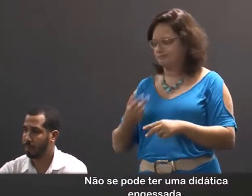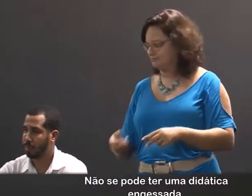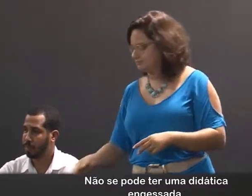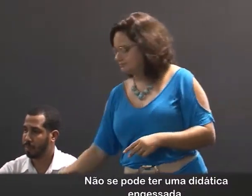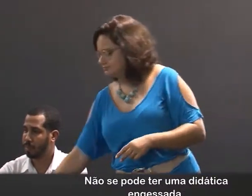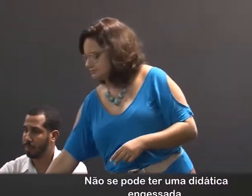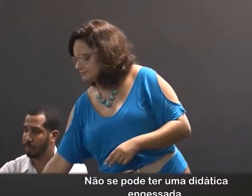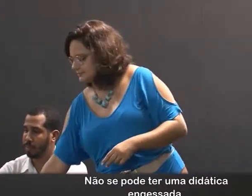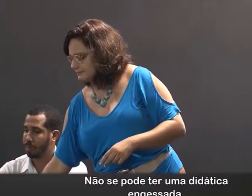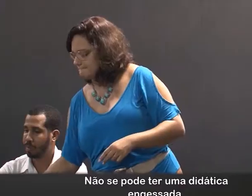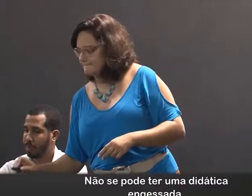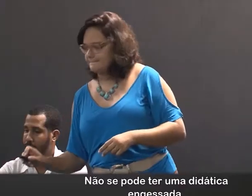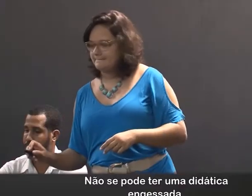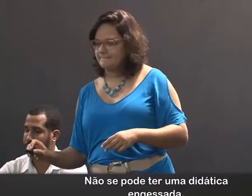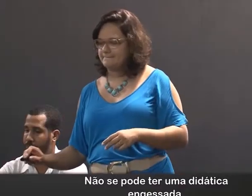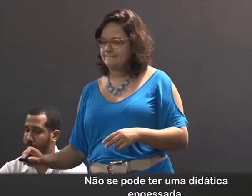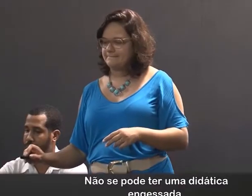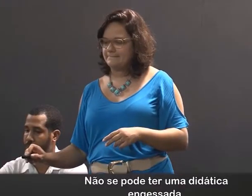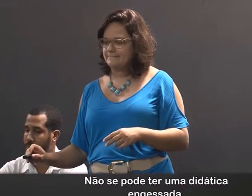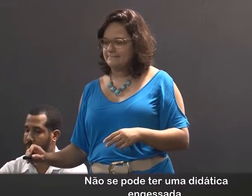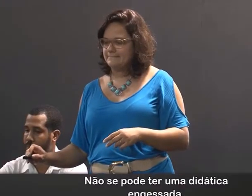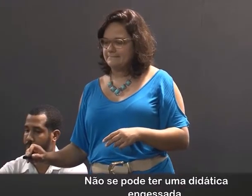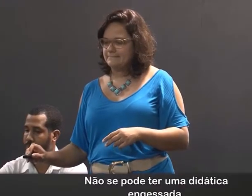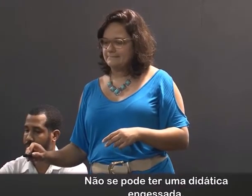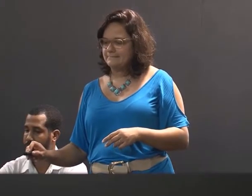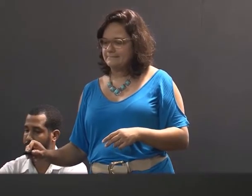uma didática engessada.